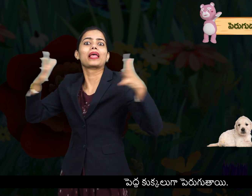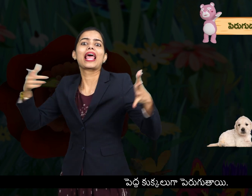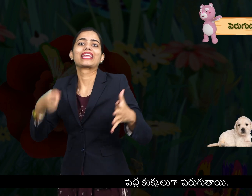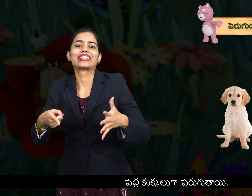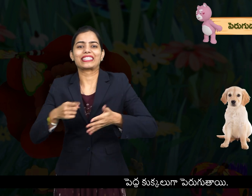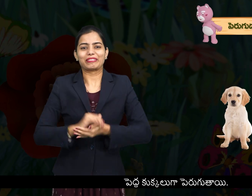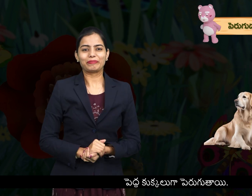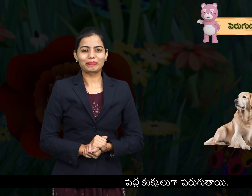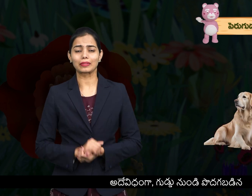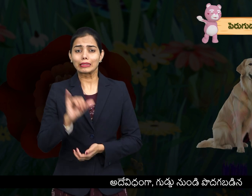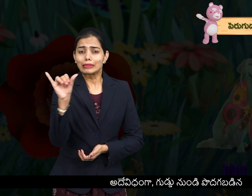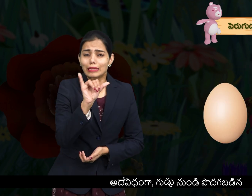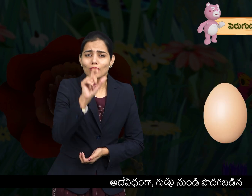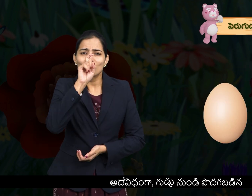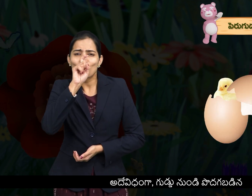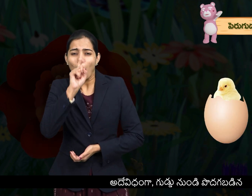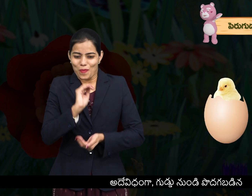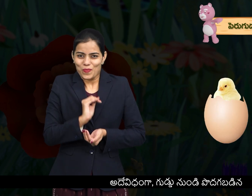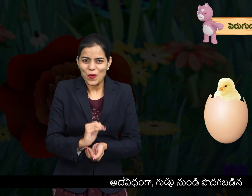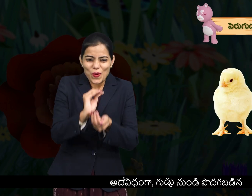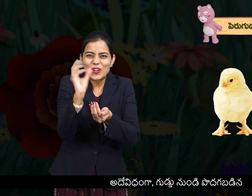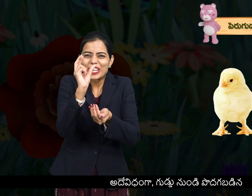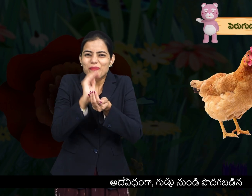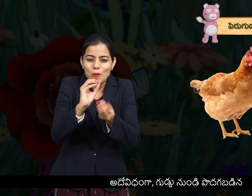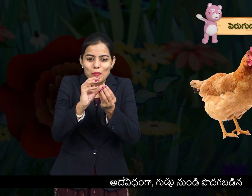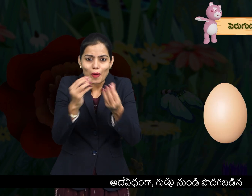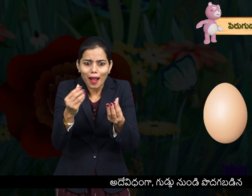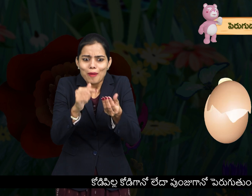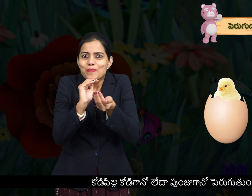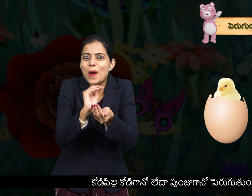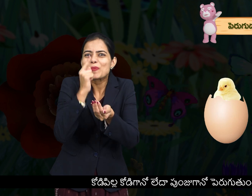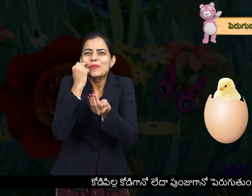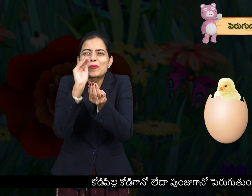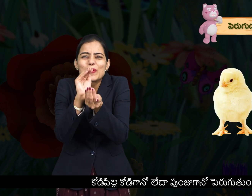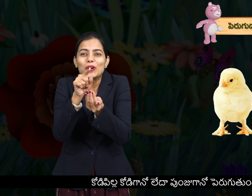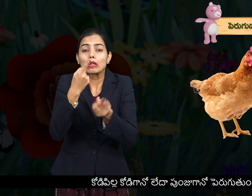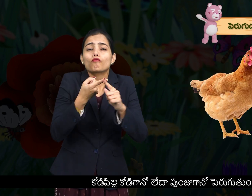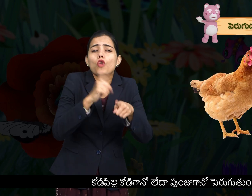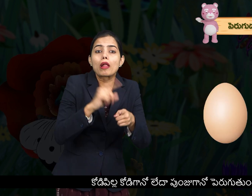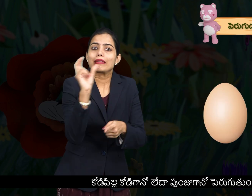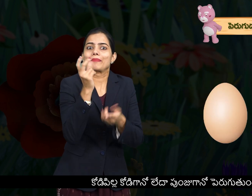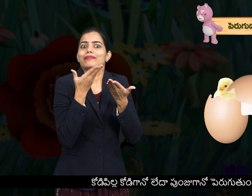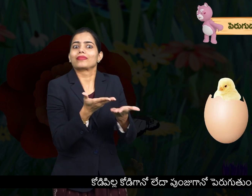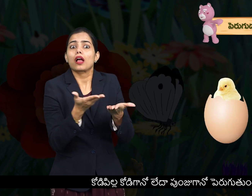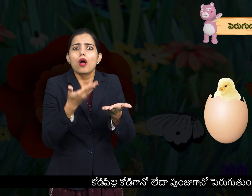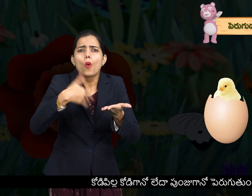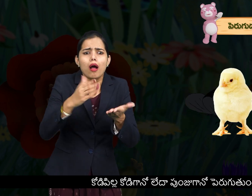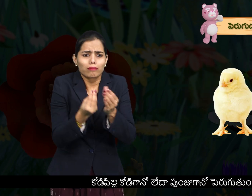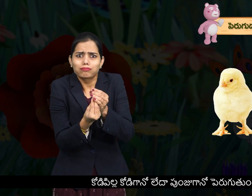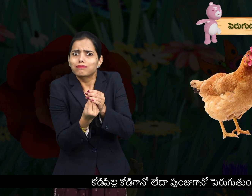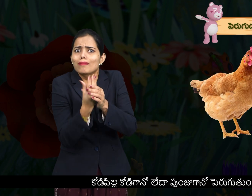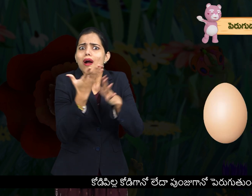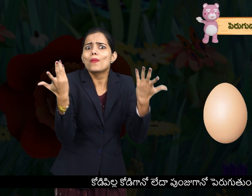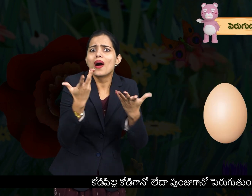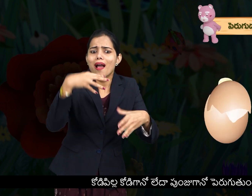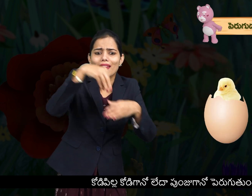పెరుగుతాయి. అదేవిధంగా గుడ్డు నుండి పొదగబడిన కోడిపిల్ల కోడిగానో లేదా పుంజుగానో పెరుగుతుంది.